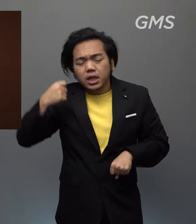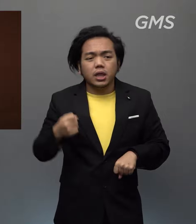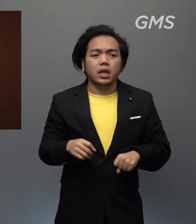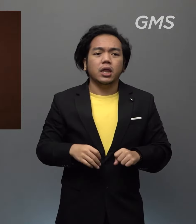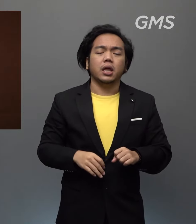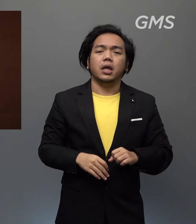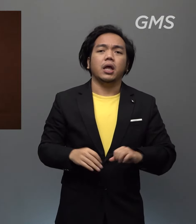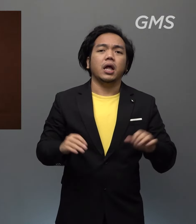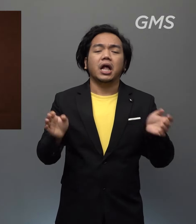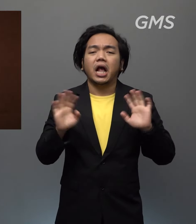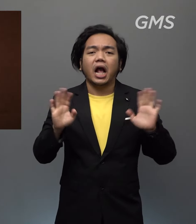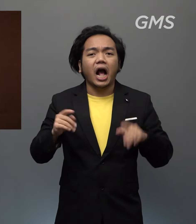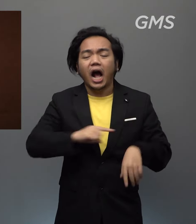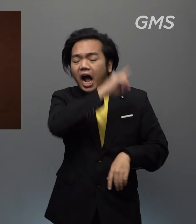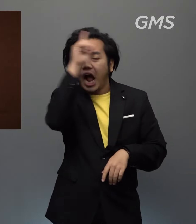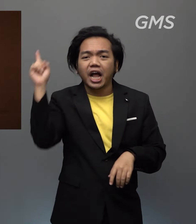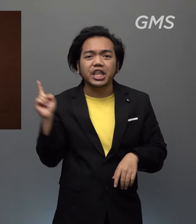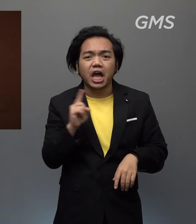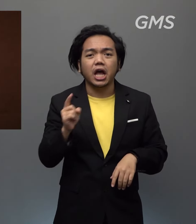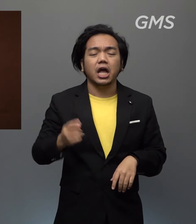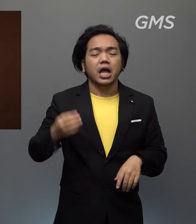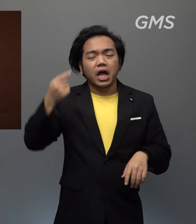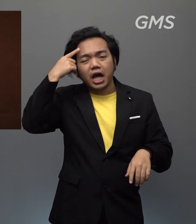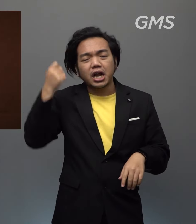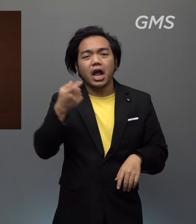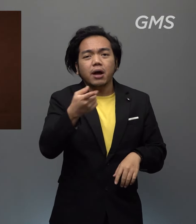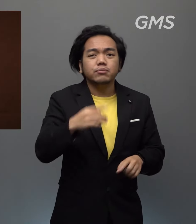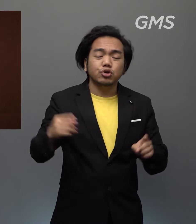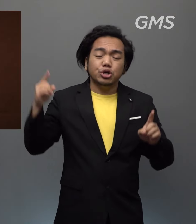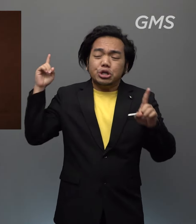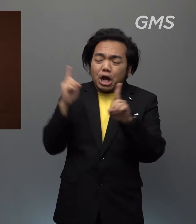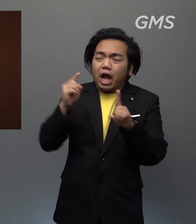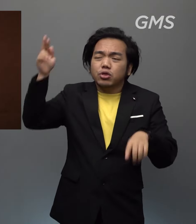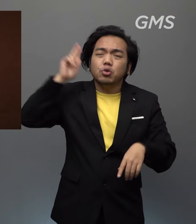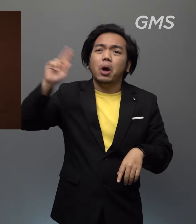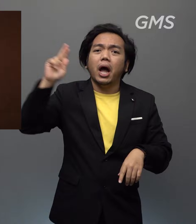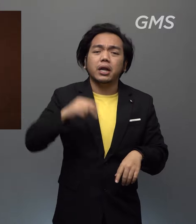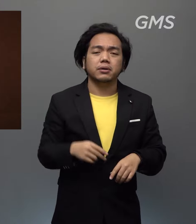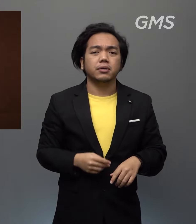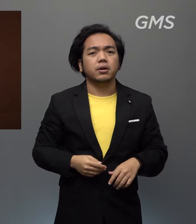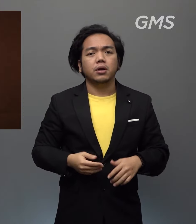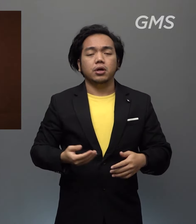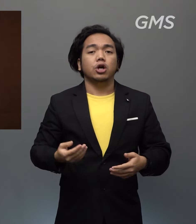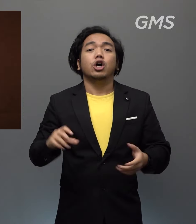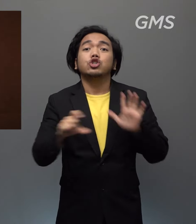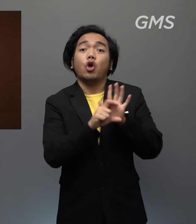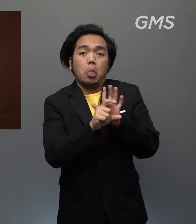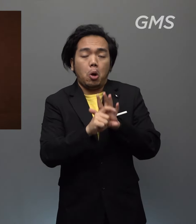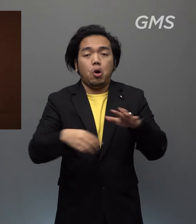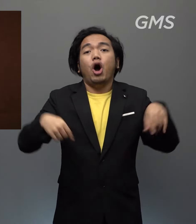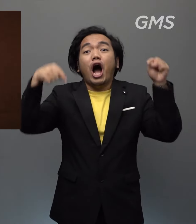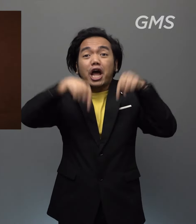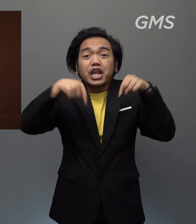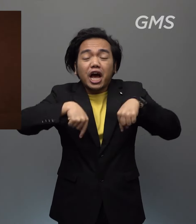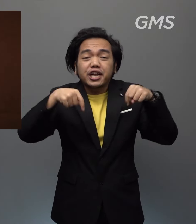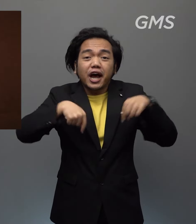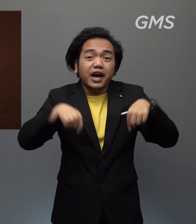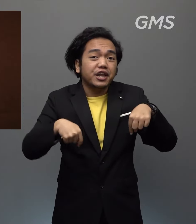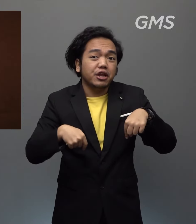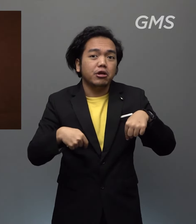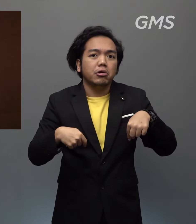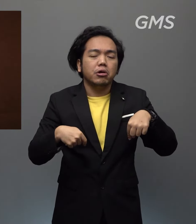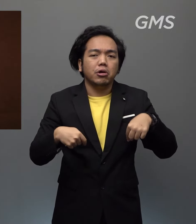Bukankah orang-orang benar juga tetap bisa menghadapi pergumulan? Bahwa situasi hari ini yang kita hadapi bukan hanya dihadapi oleh